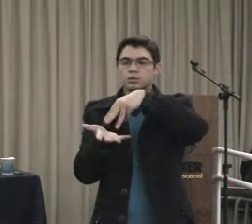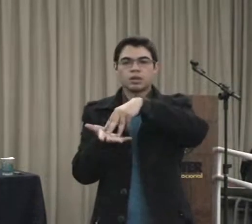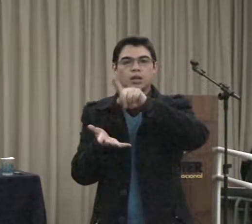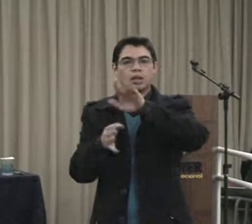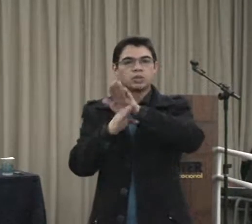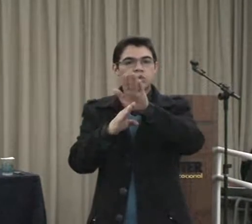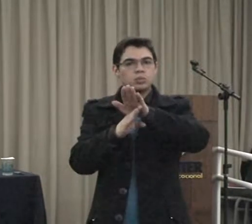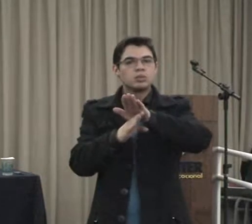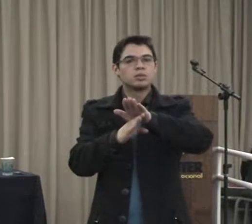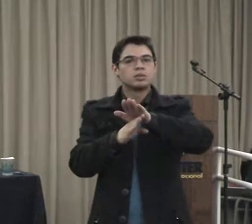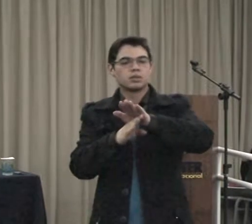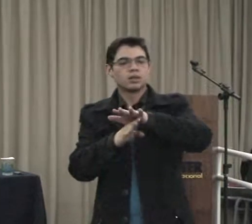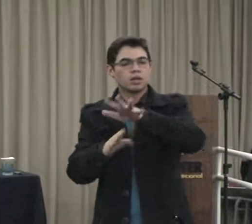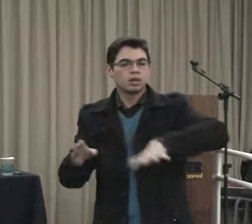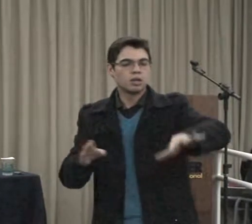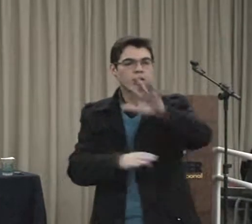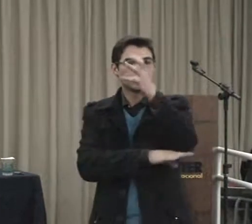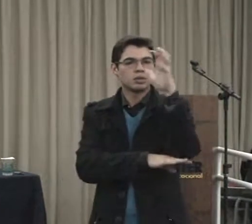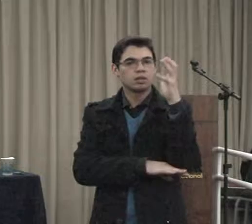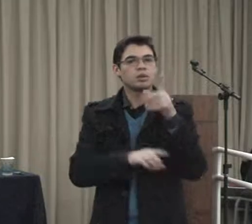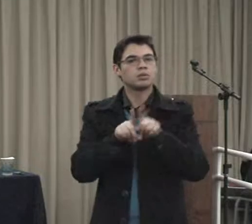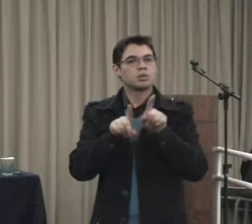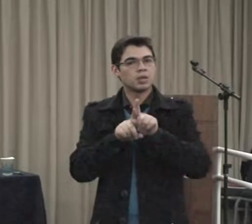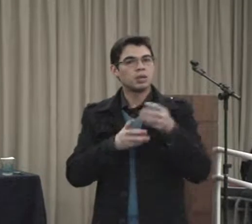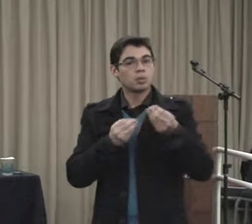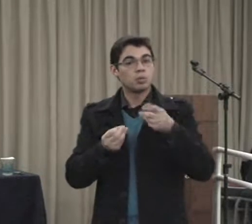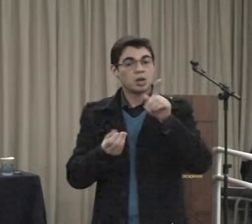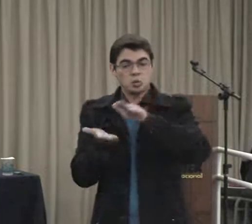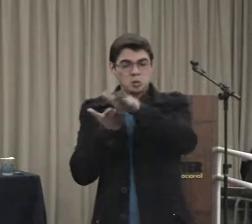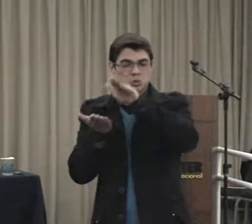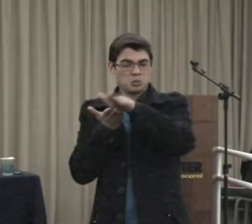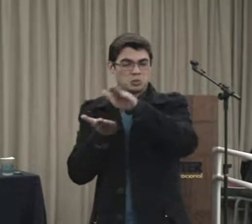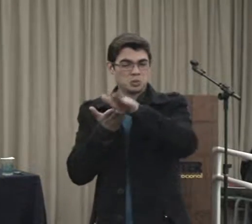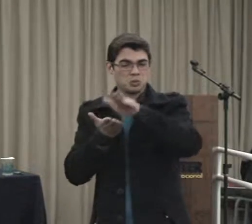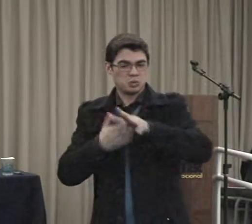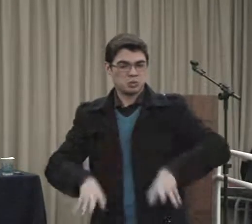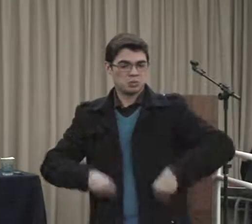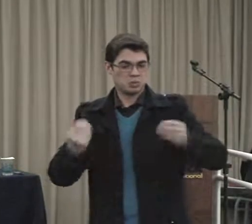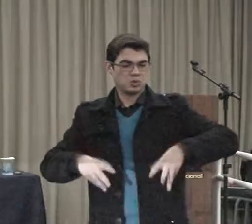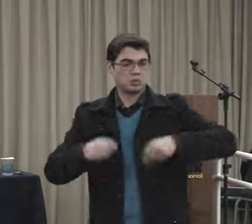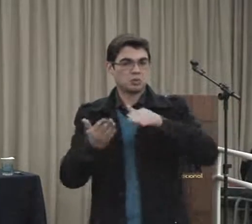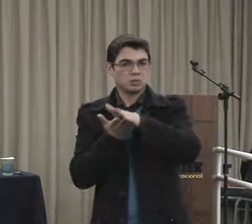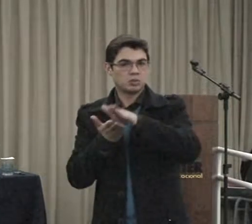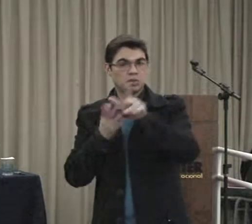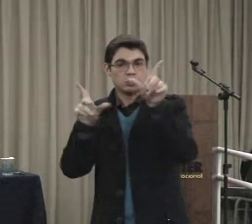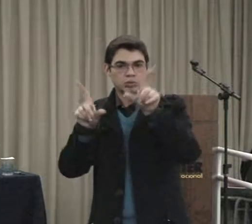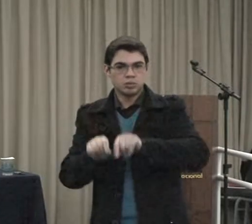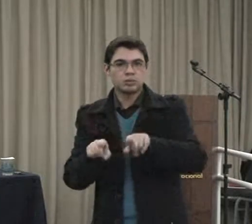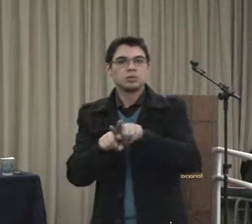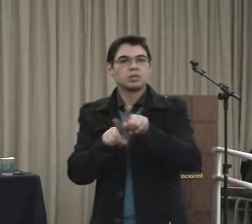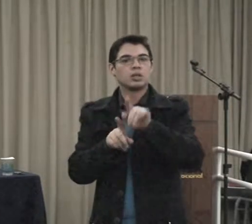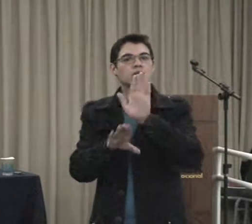Como? Para reduzir custos, eles vão ter lucro, senão como é que vão manter os empregos? Os impostos,